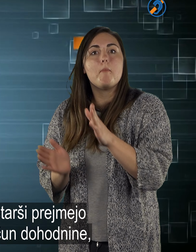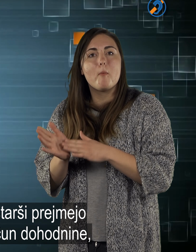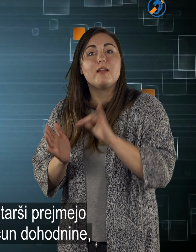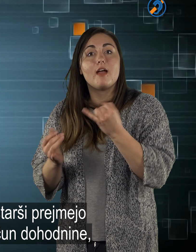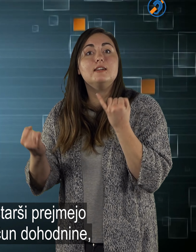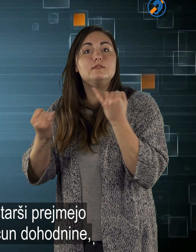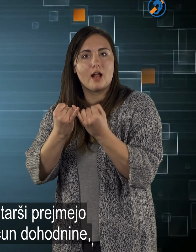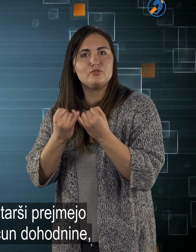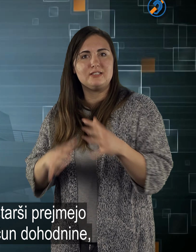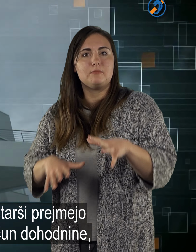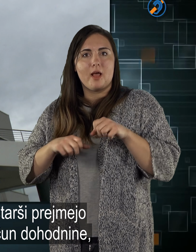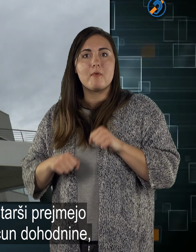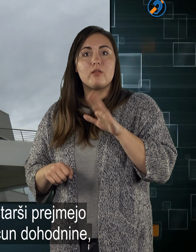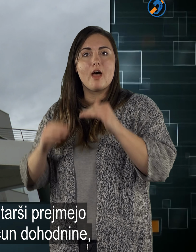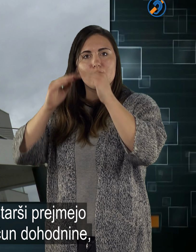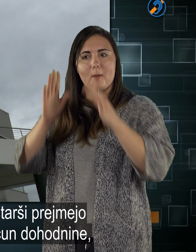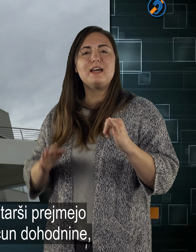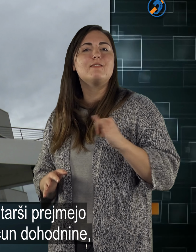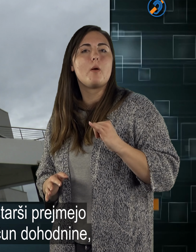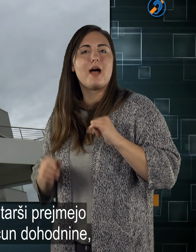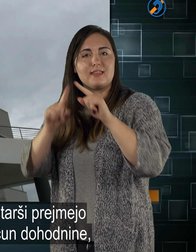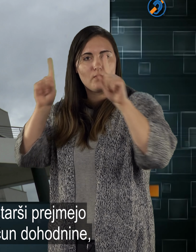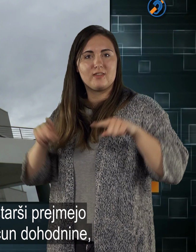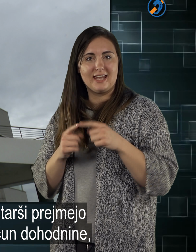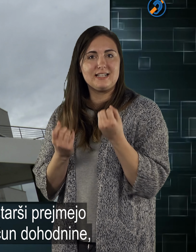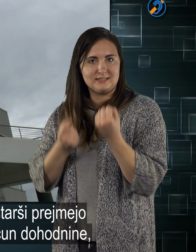V praksi to pomeni, da starši prejmejo na